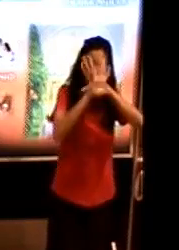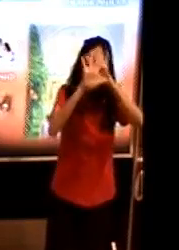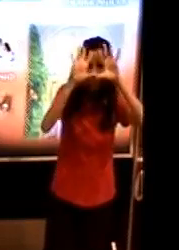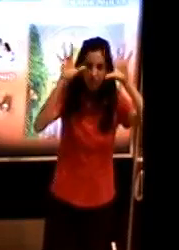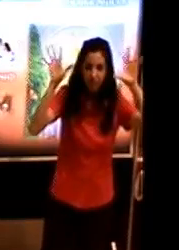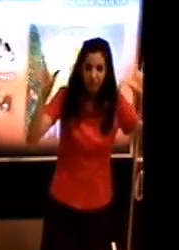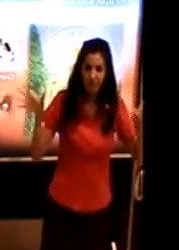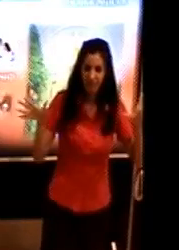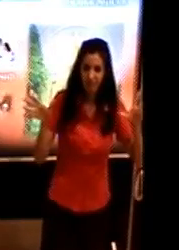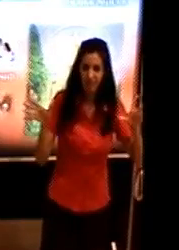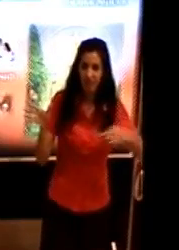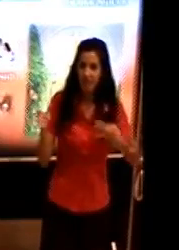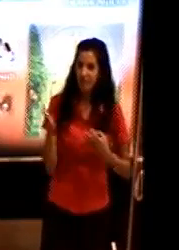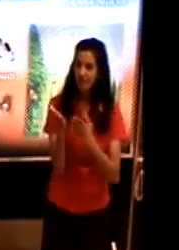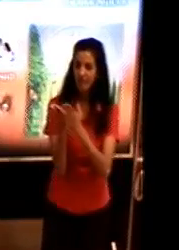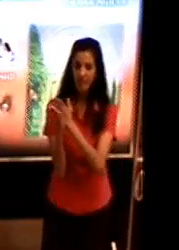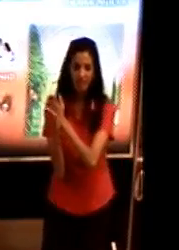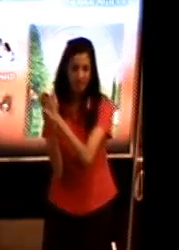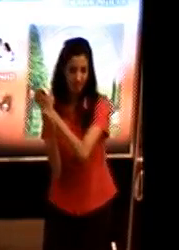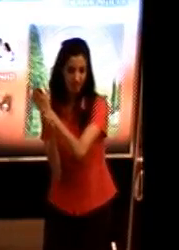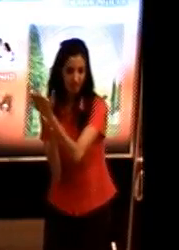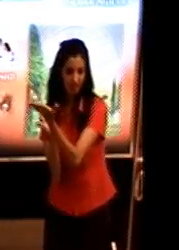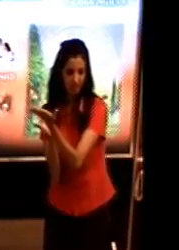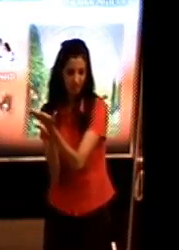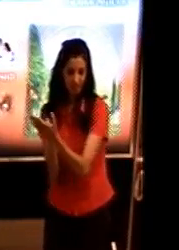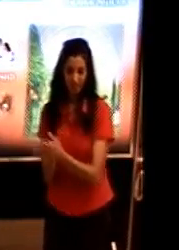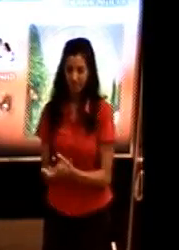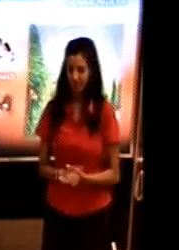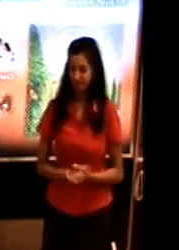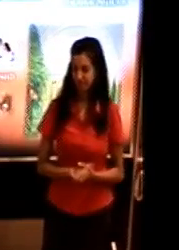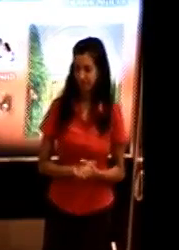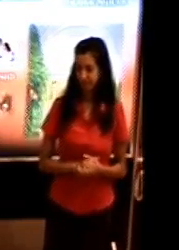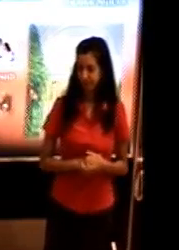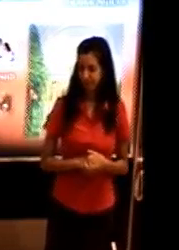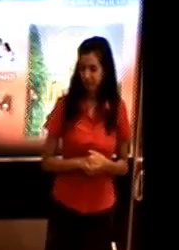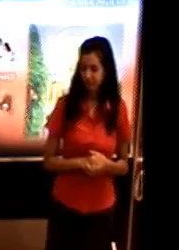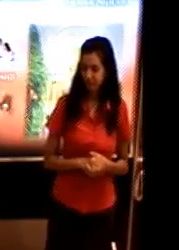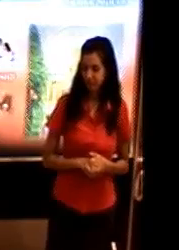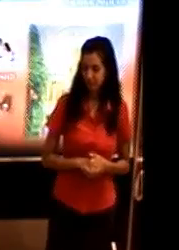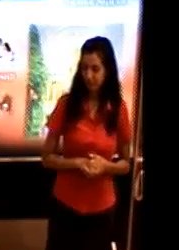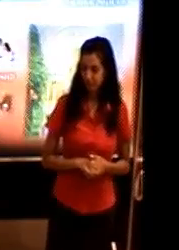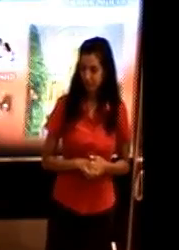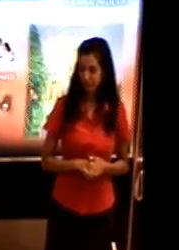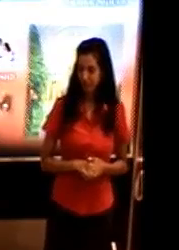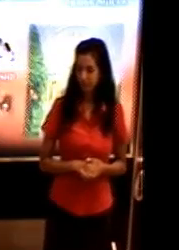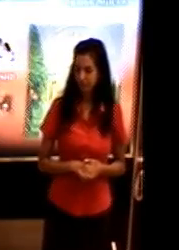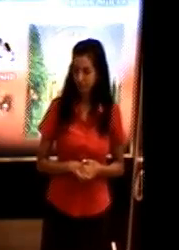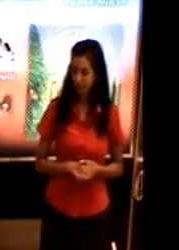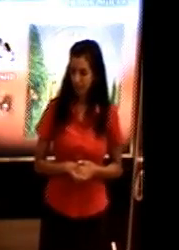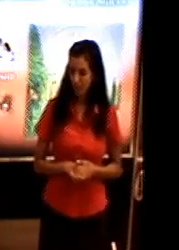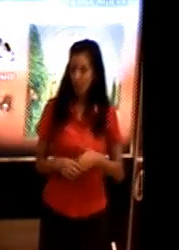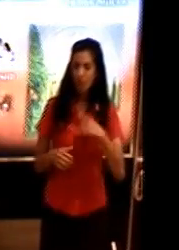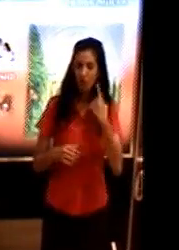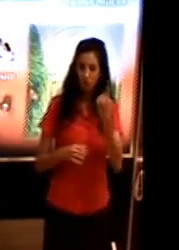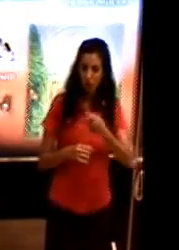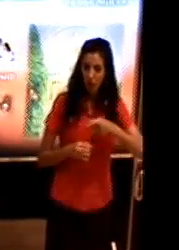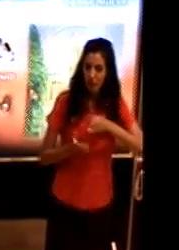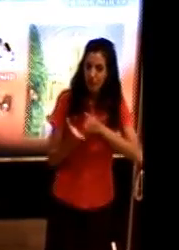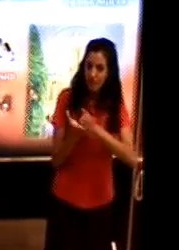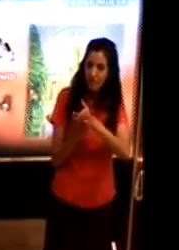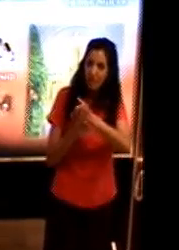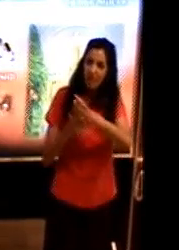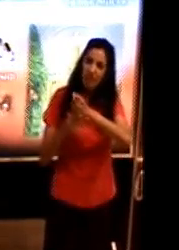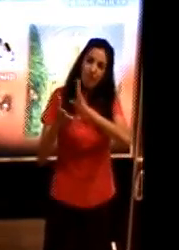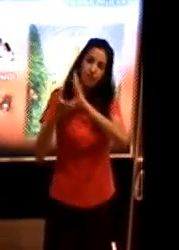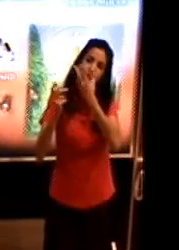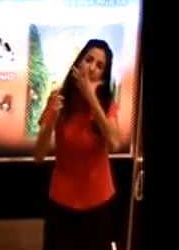siglos sin fin de la eternidad habremos de avanzar en la grandiosidad del carácter divino. Y esa flecha